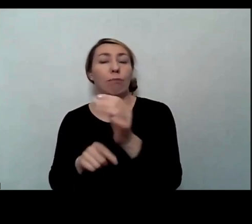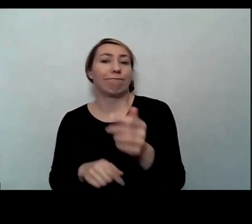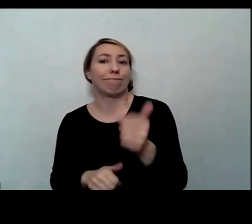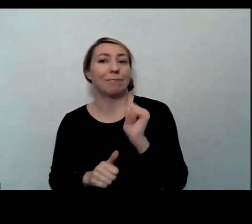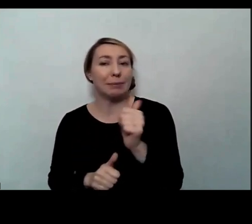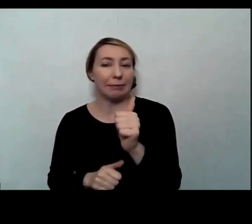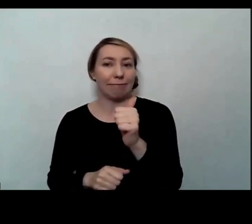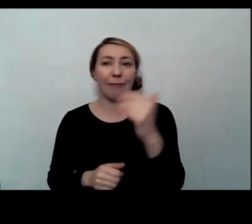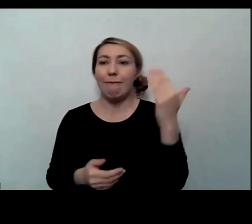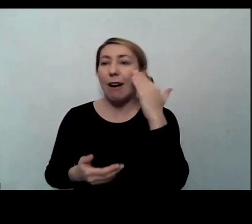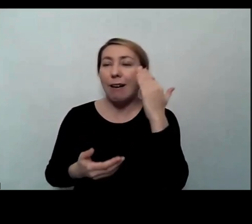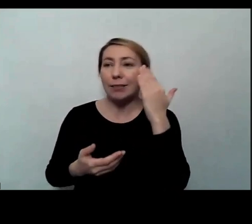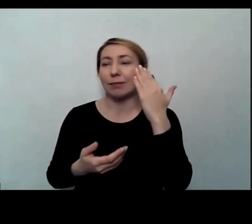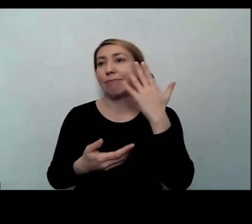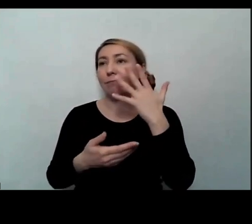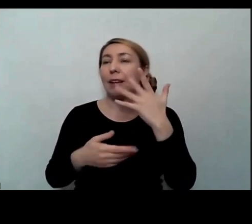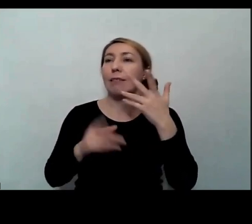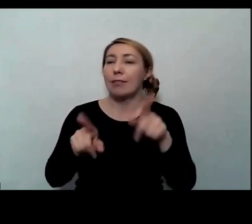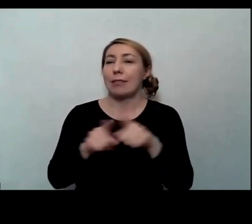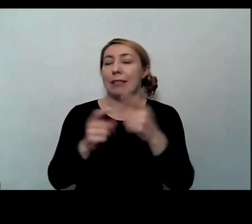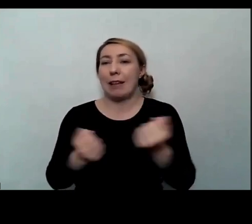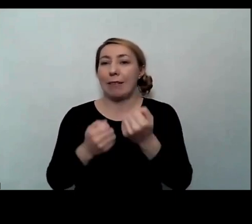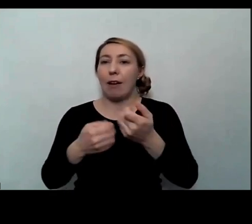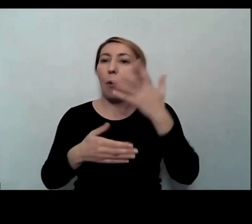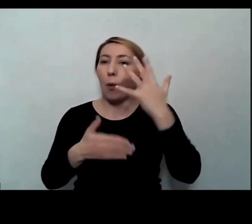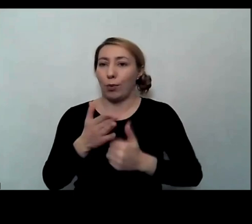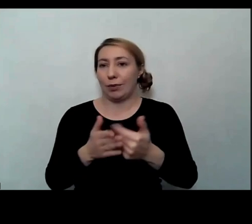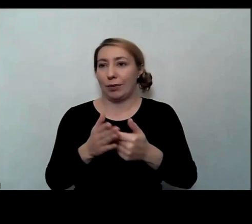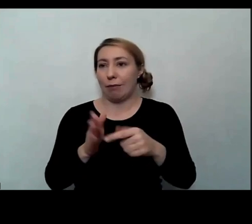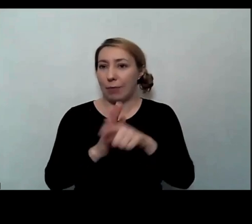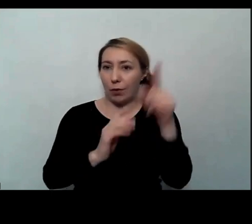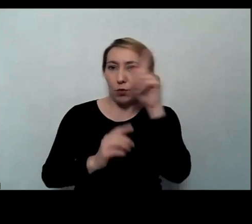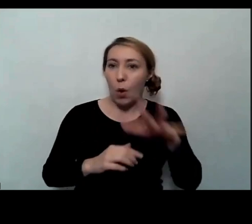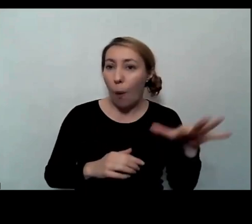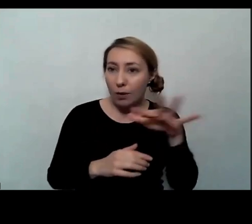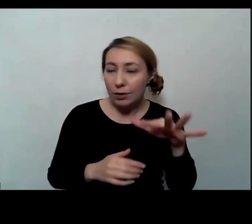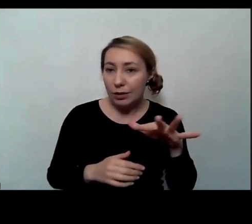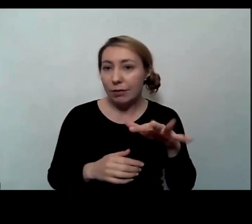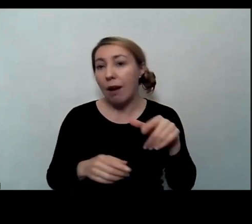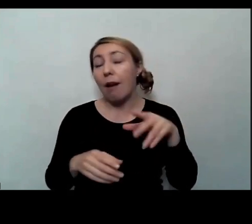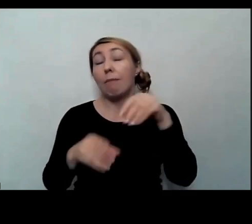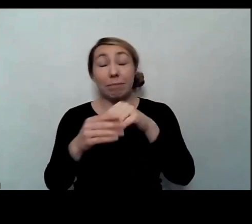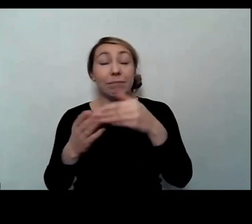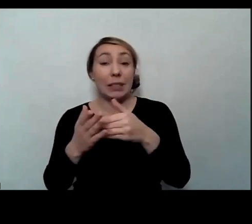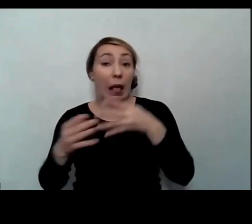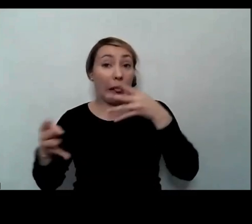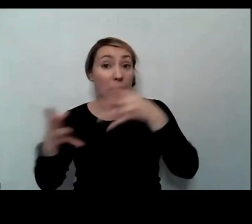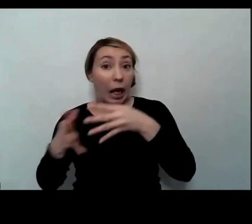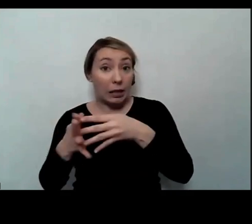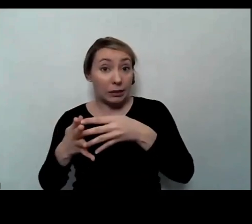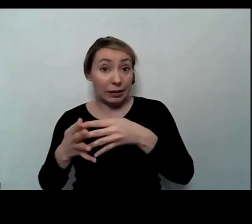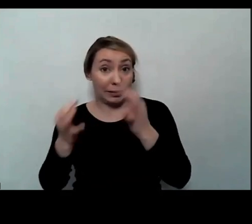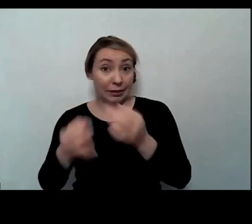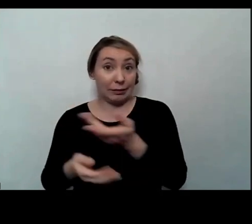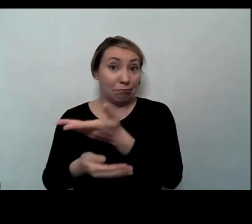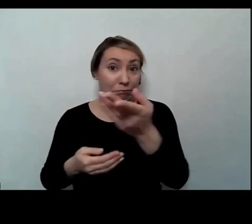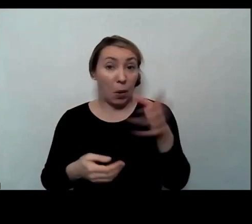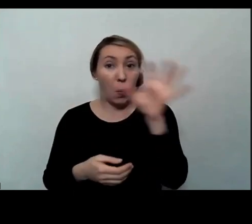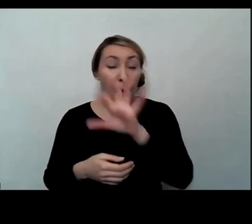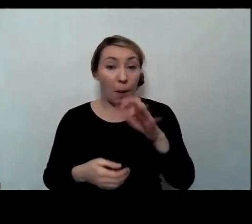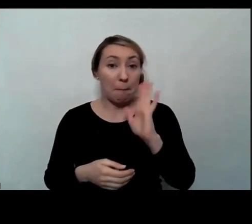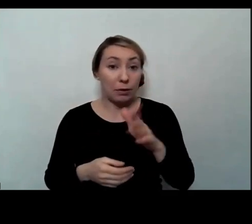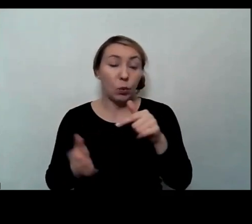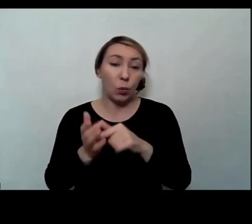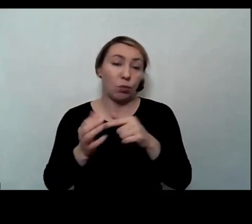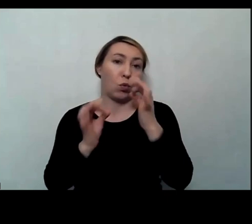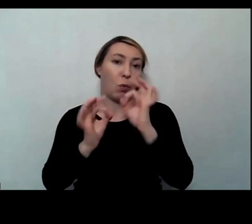wiedzę starają się wykorzystać społecznie. I między innymi test, który dzisiaj panie zobaczycie, jest tego bardzo